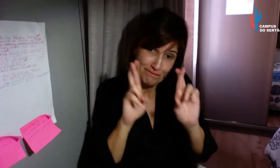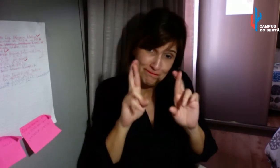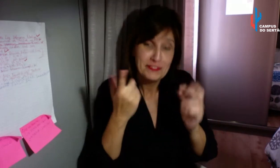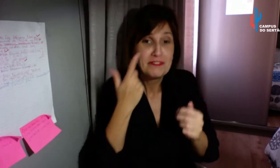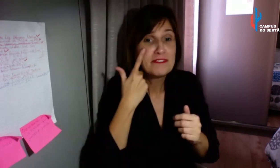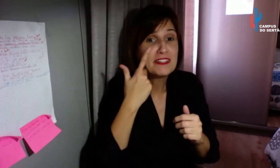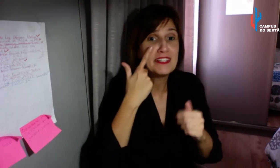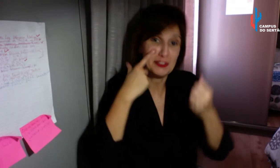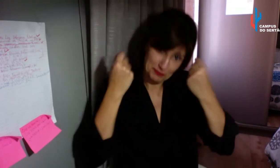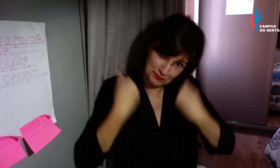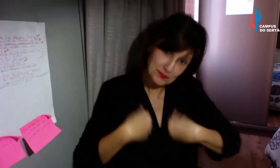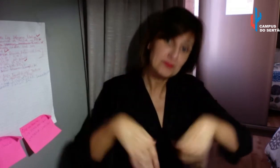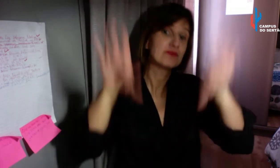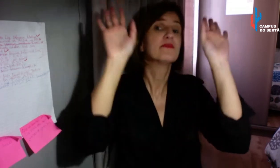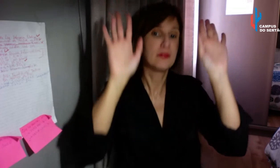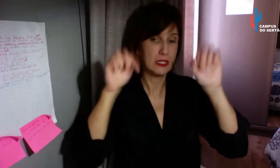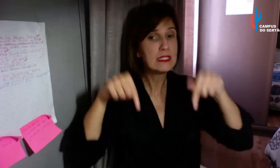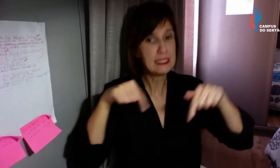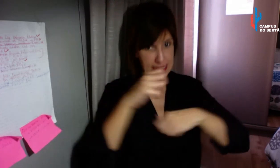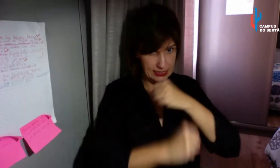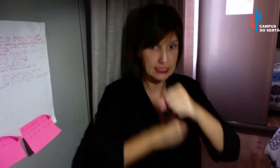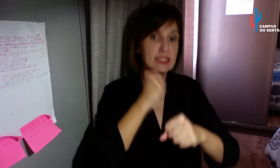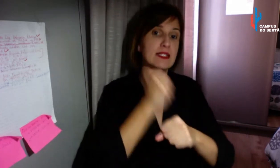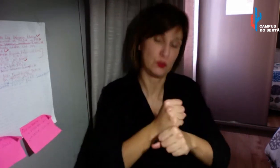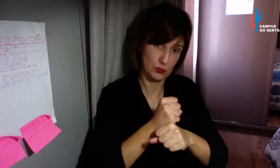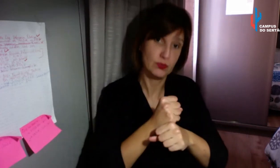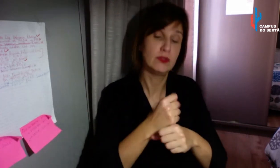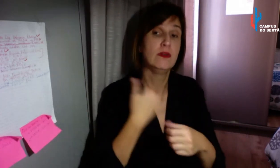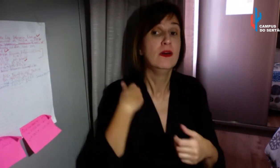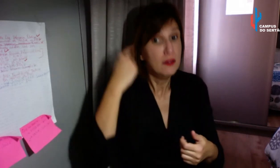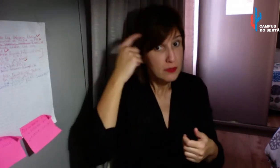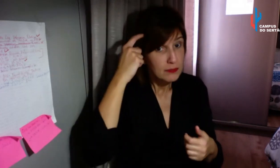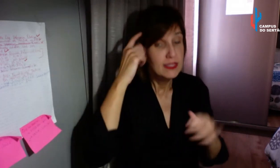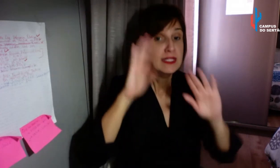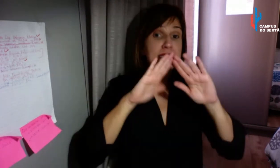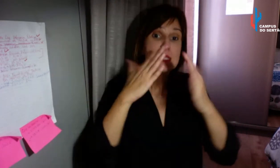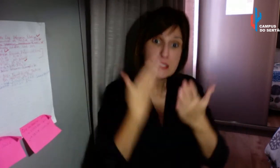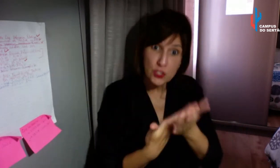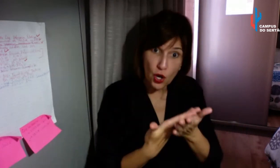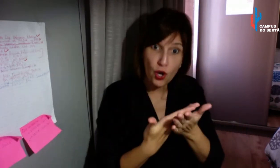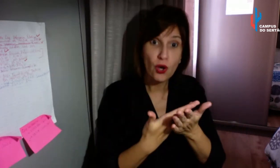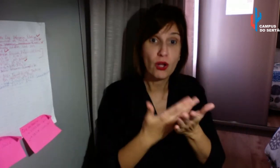que ele seja divulgado a partir de setembro deste ano sim,